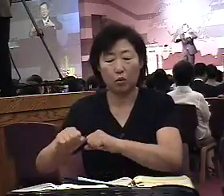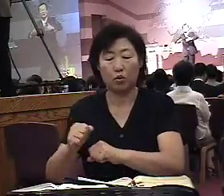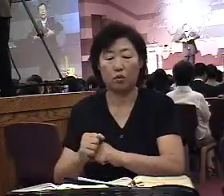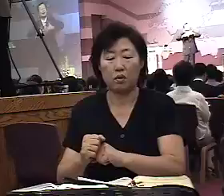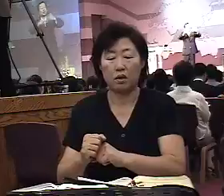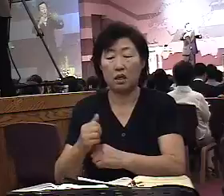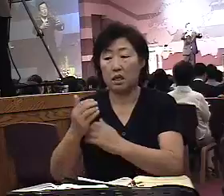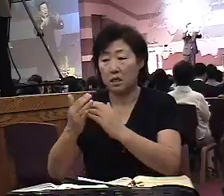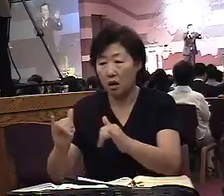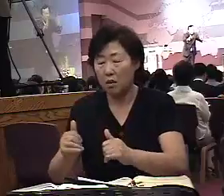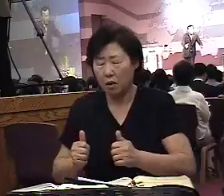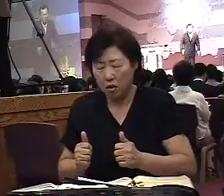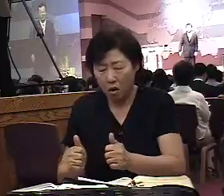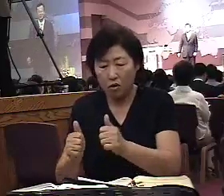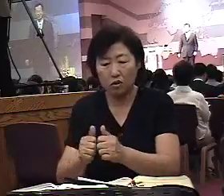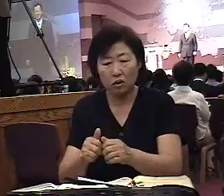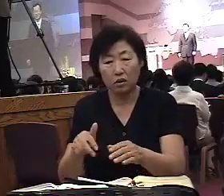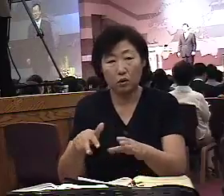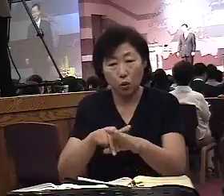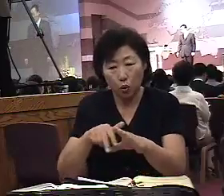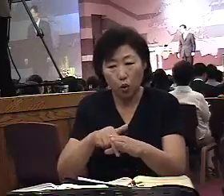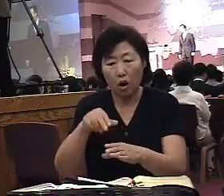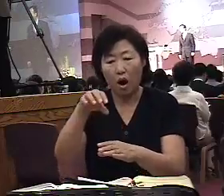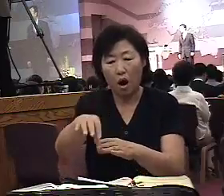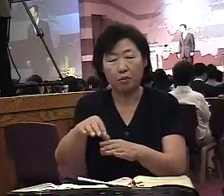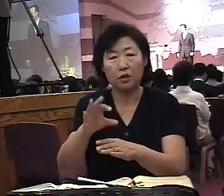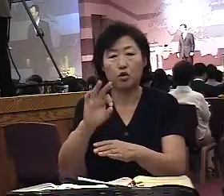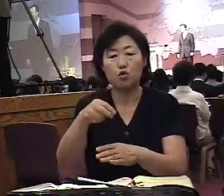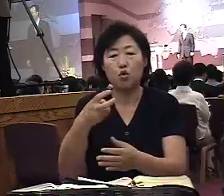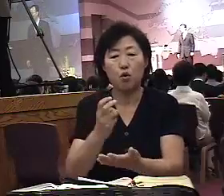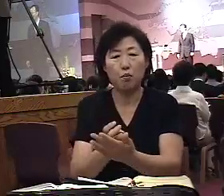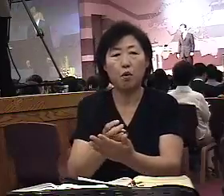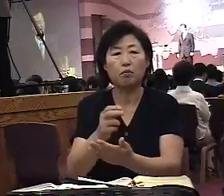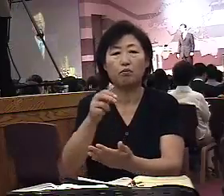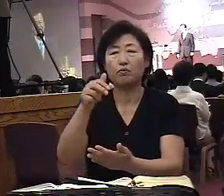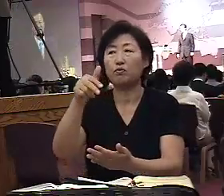사람의 열정, 사람의 종교를 앞세운 것이 율법주의였습니다.